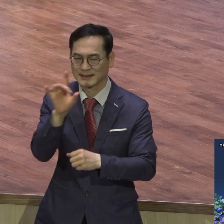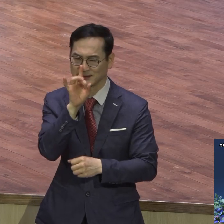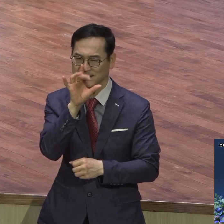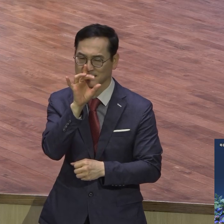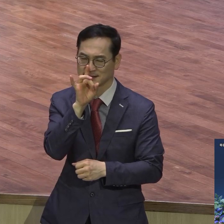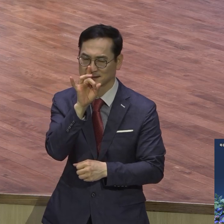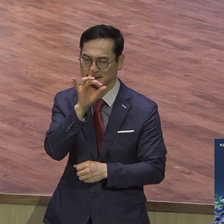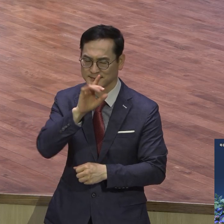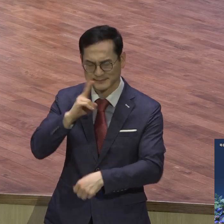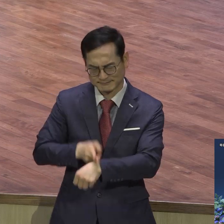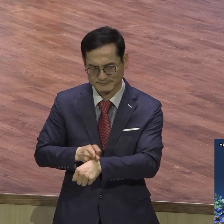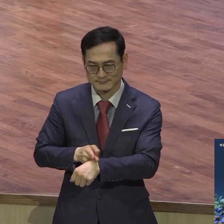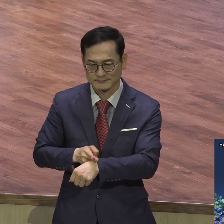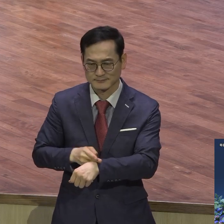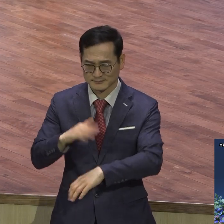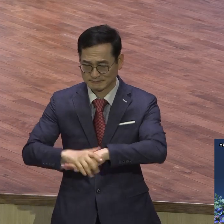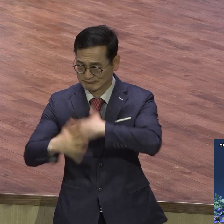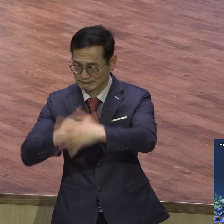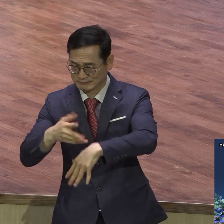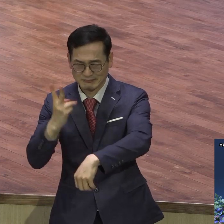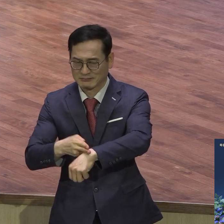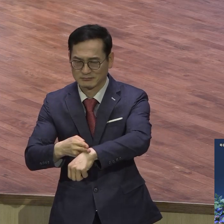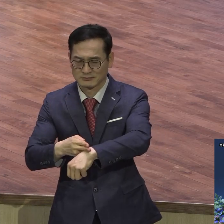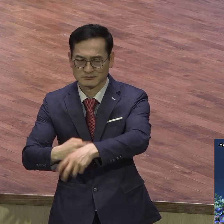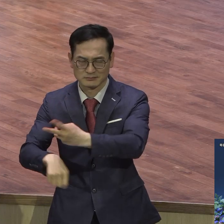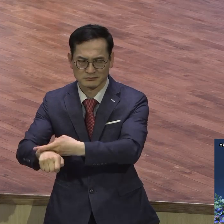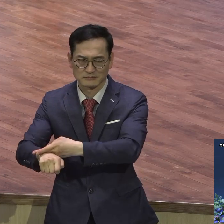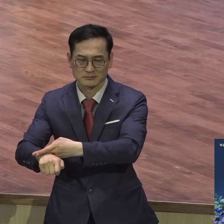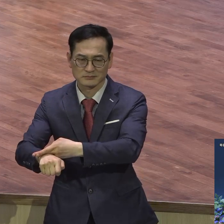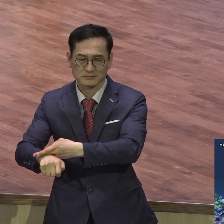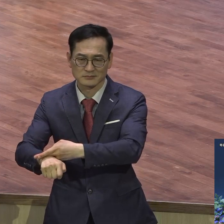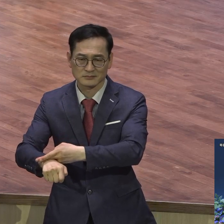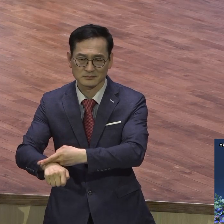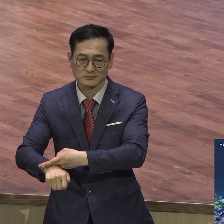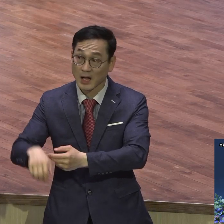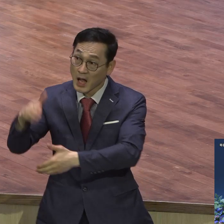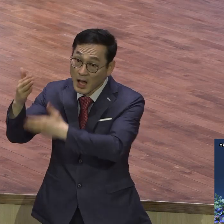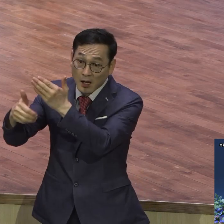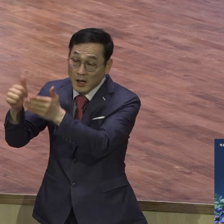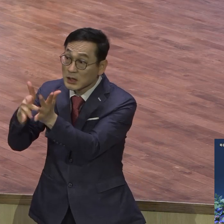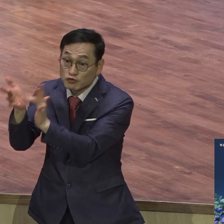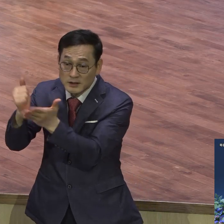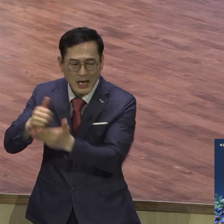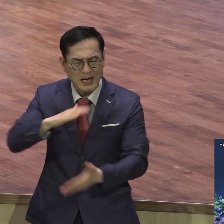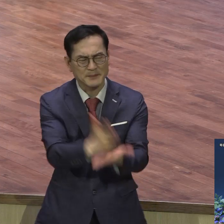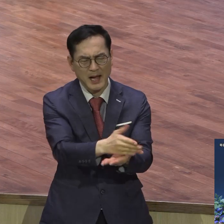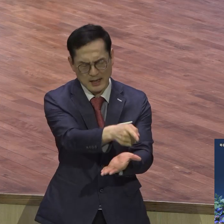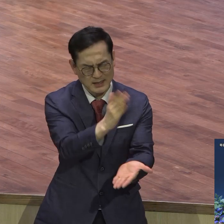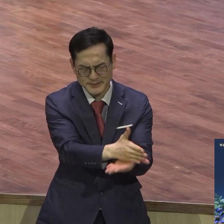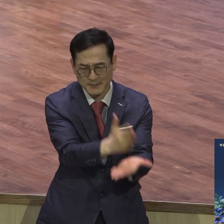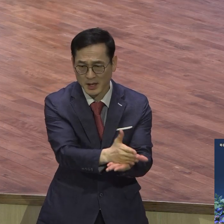하지 말라 했다고요. 여기는 선택사항이 아니라는 얘기예요. 하지 말라.